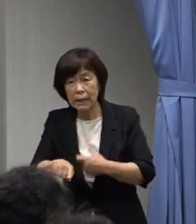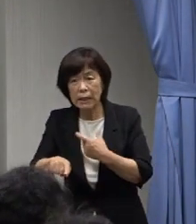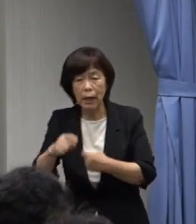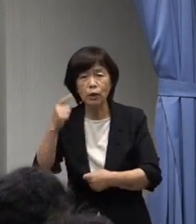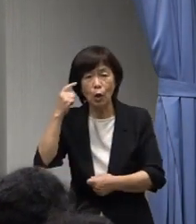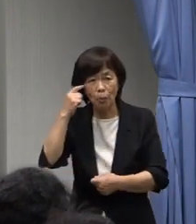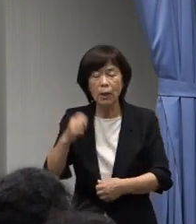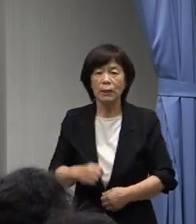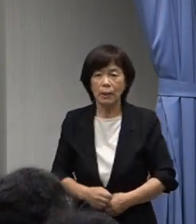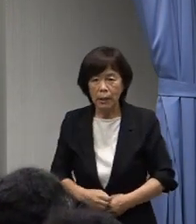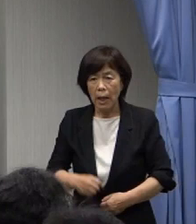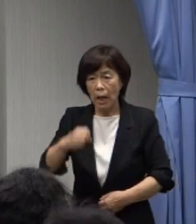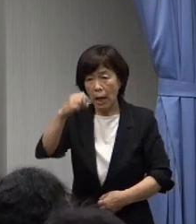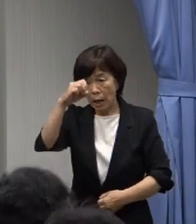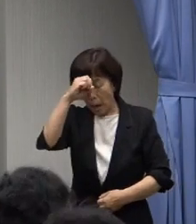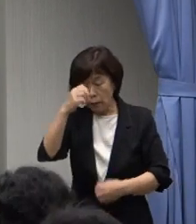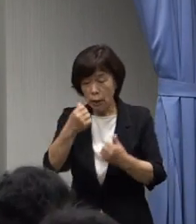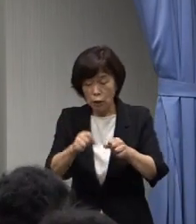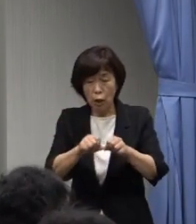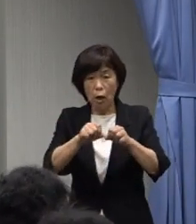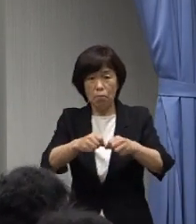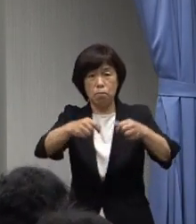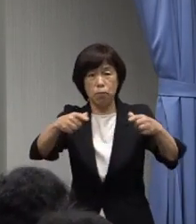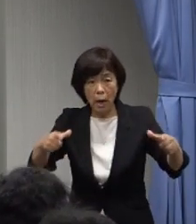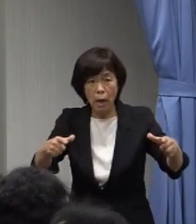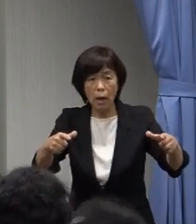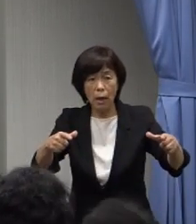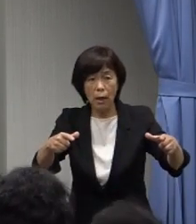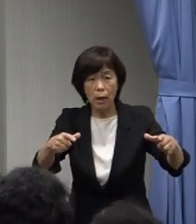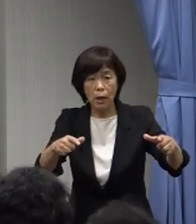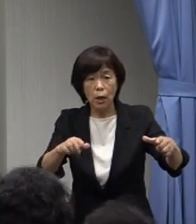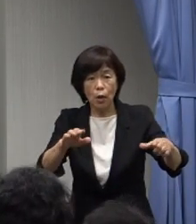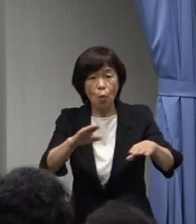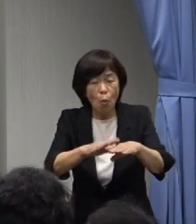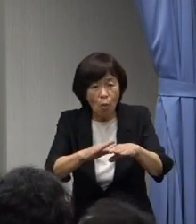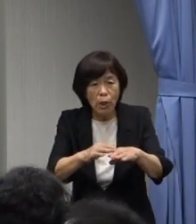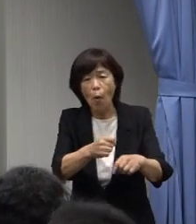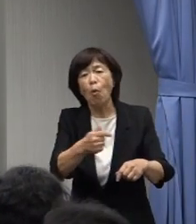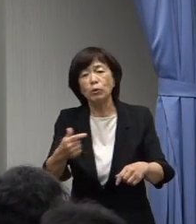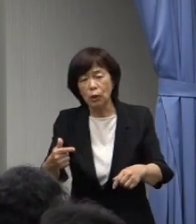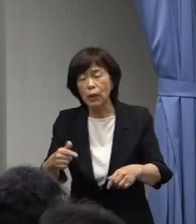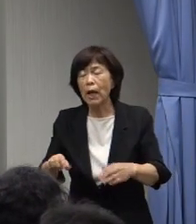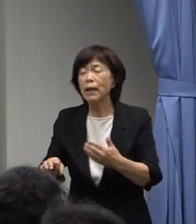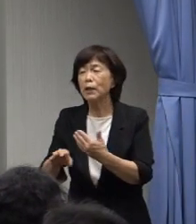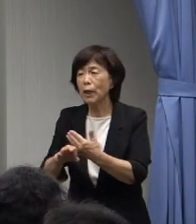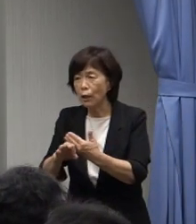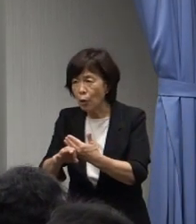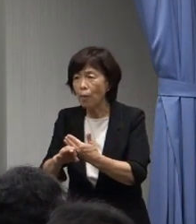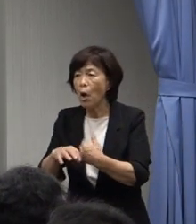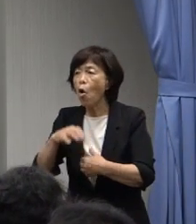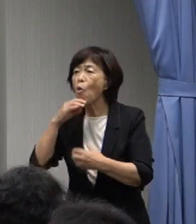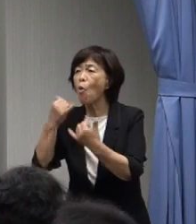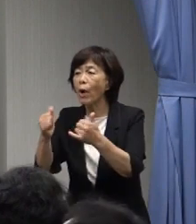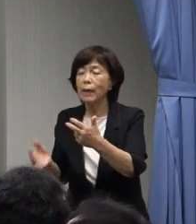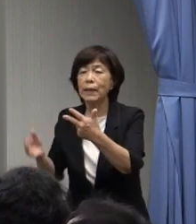また感染拡大してからでは遅いですから、今の間にすべきこととして、高齢者施設、とりわけリスクの高い